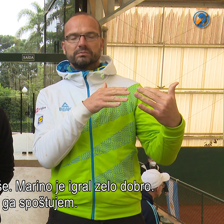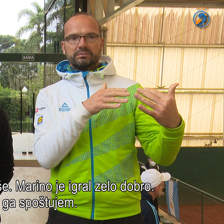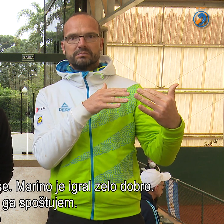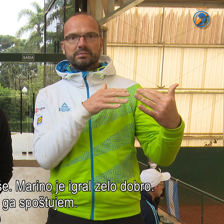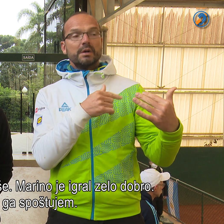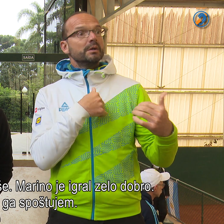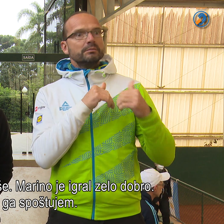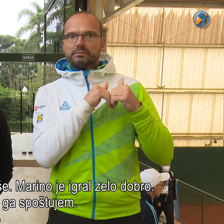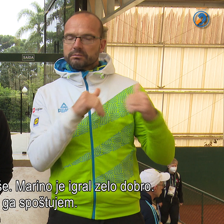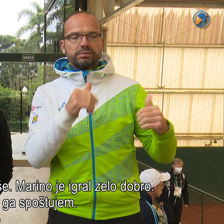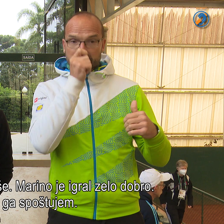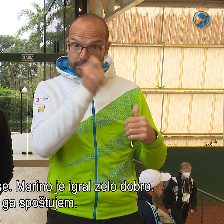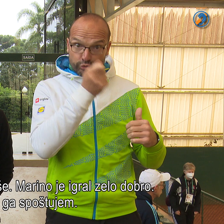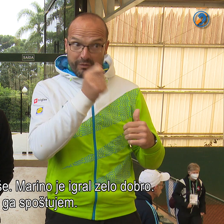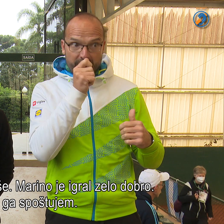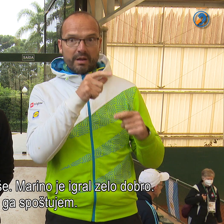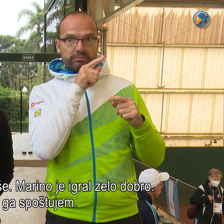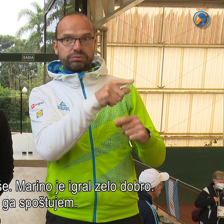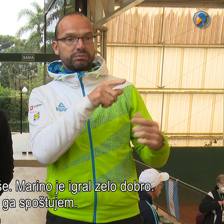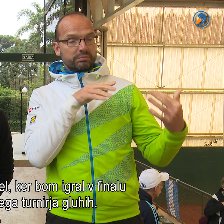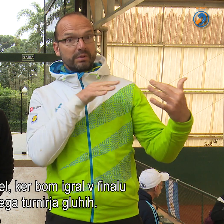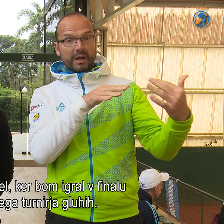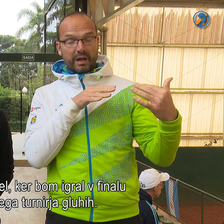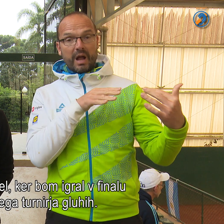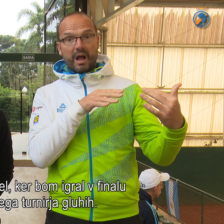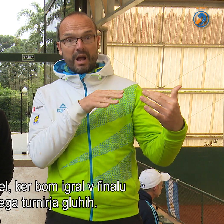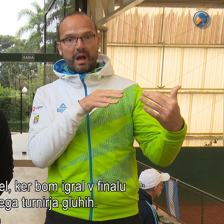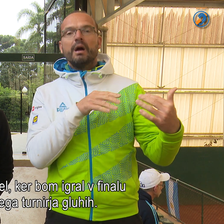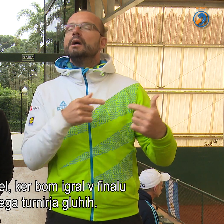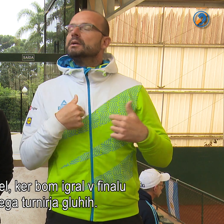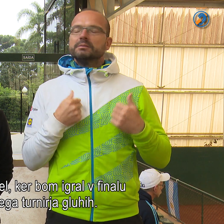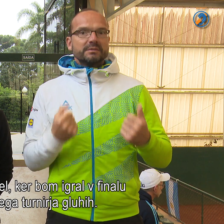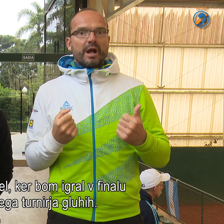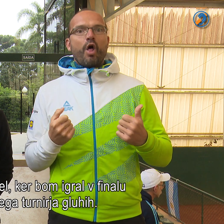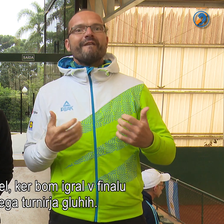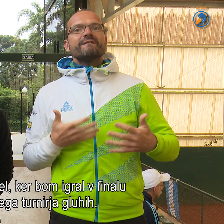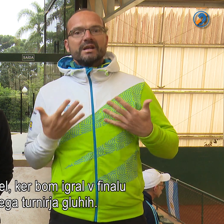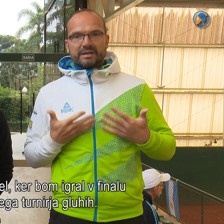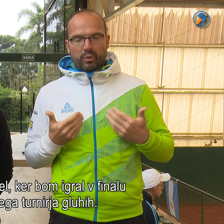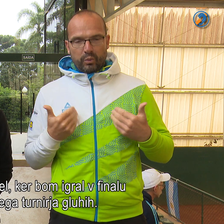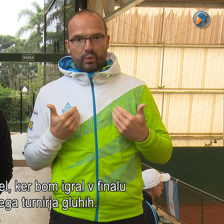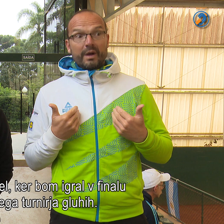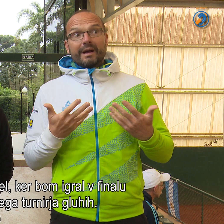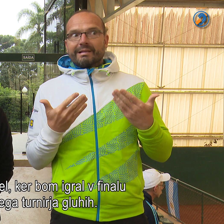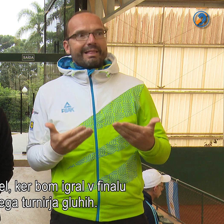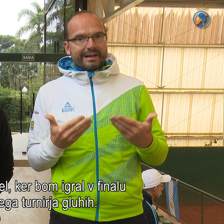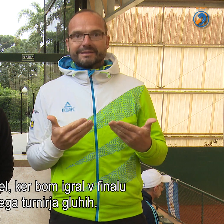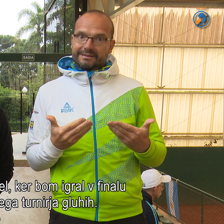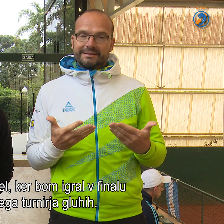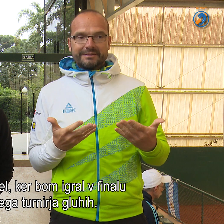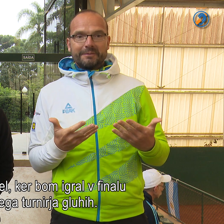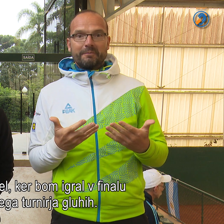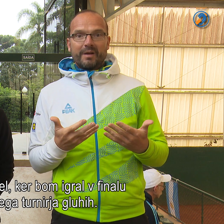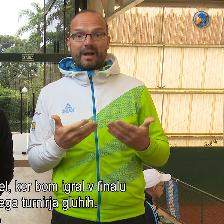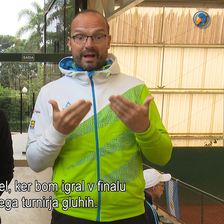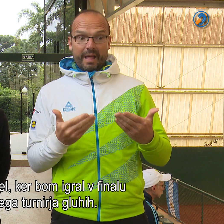so respect for him, and I'm happy today because